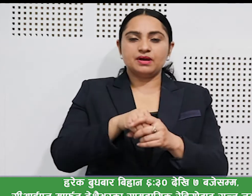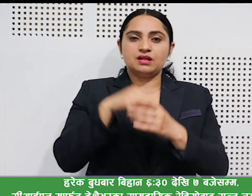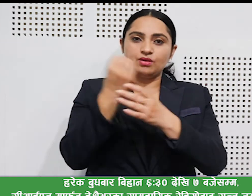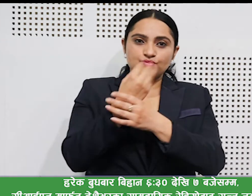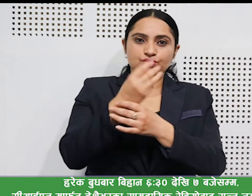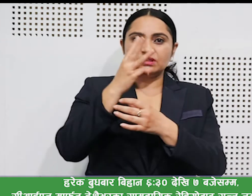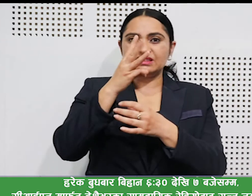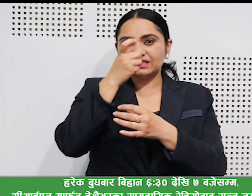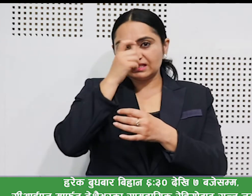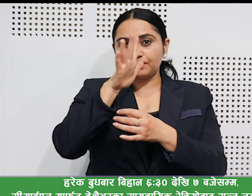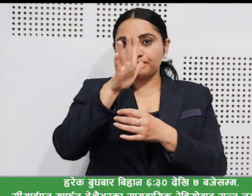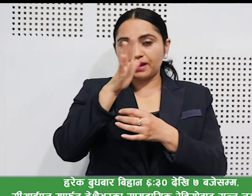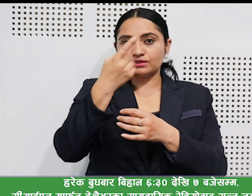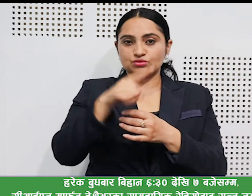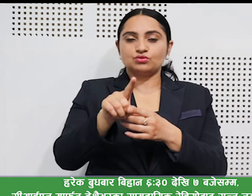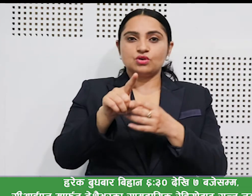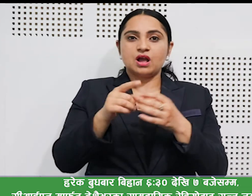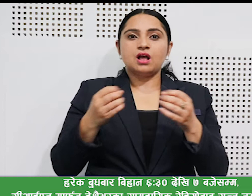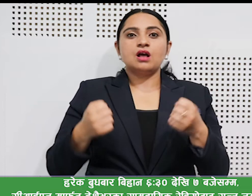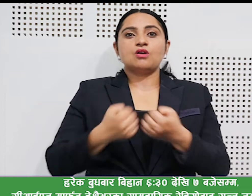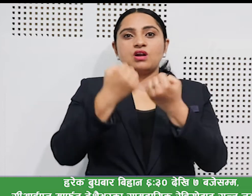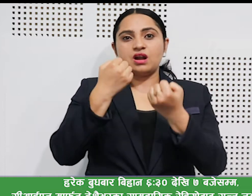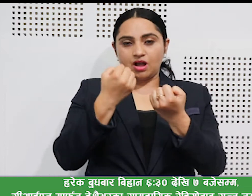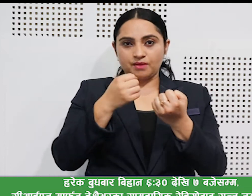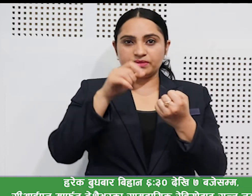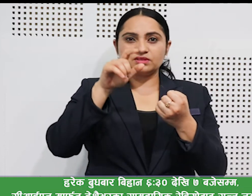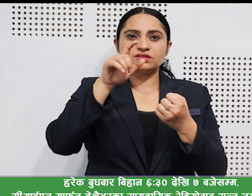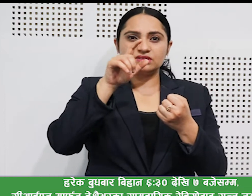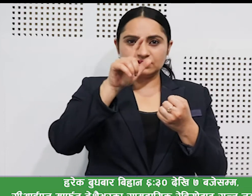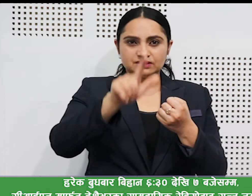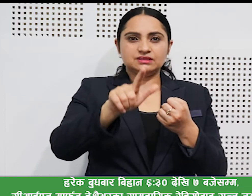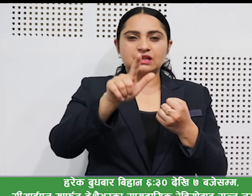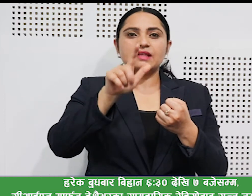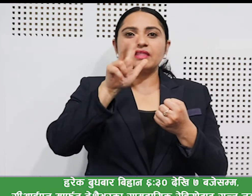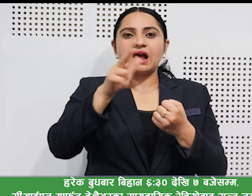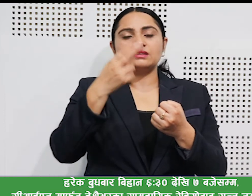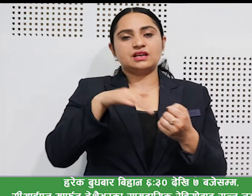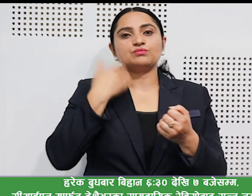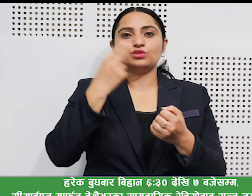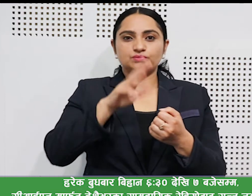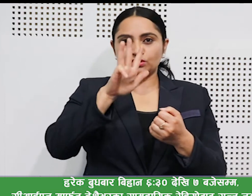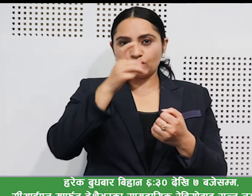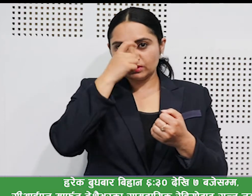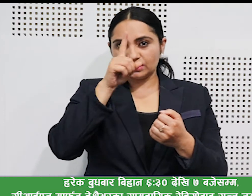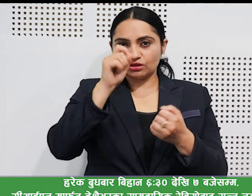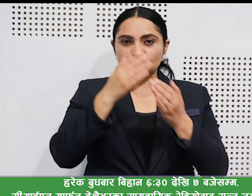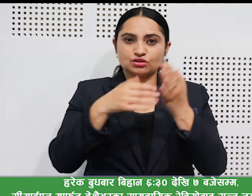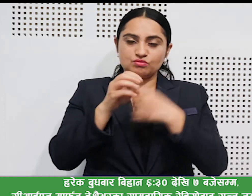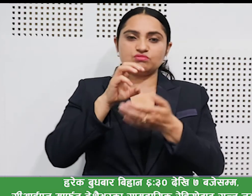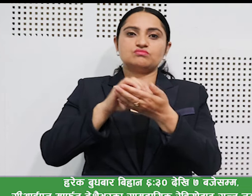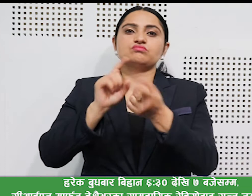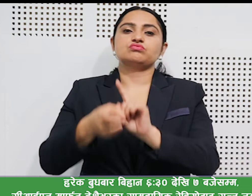305वटा घटनामा 67 जनाको मृत्यु भएको छ भने 910 परिवार विस्थापित भएका छन्, जसबाट